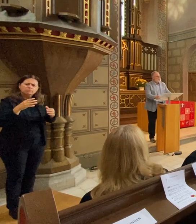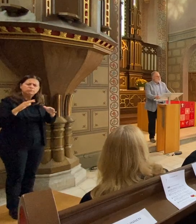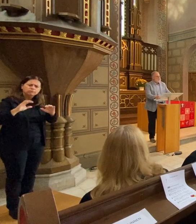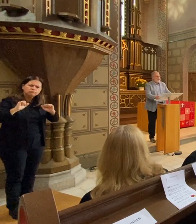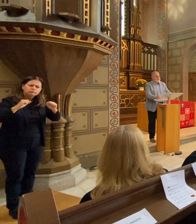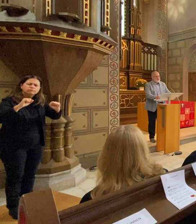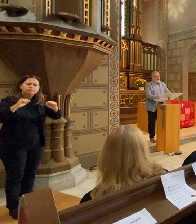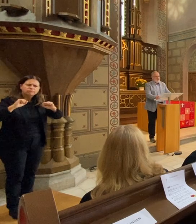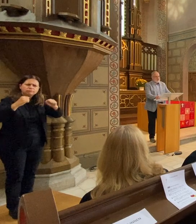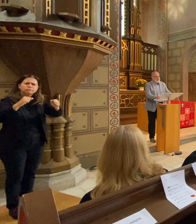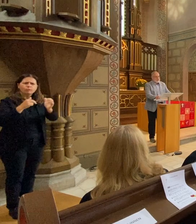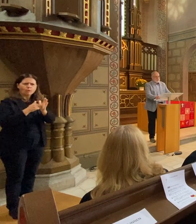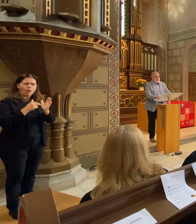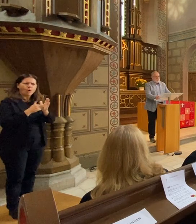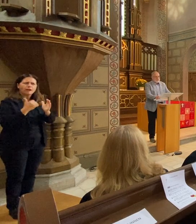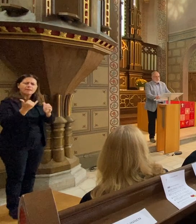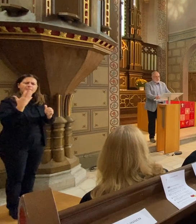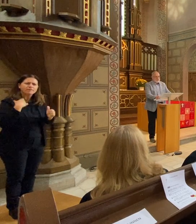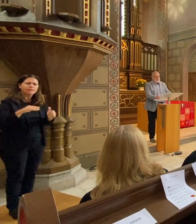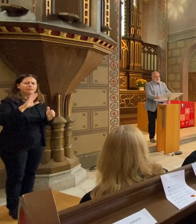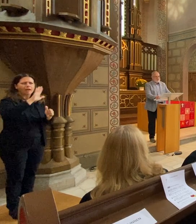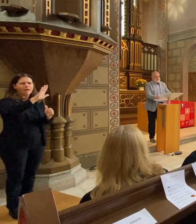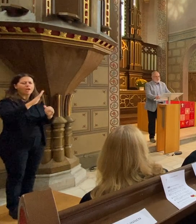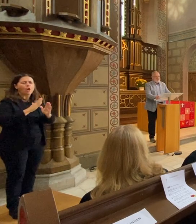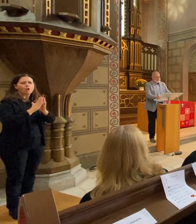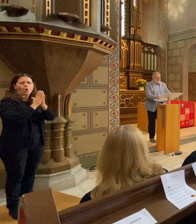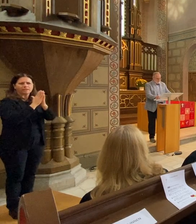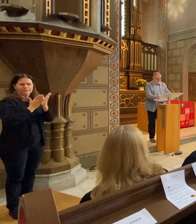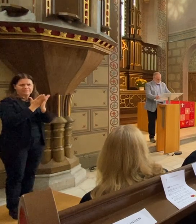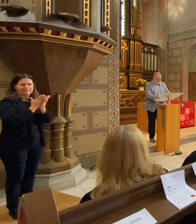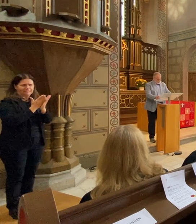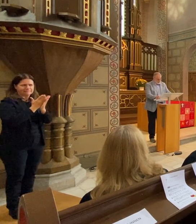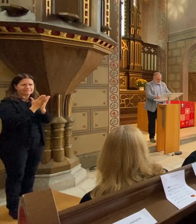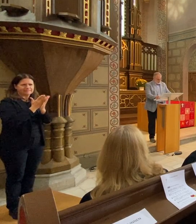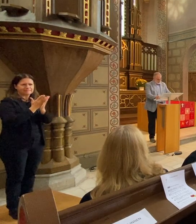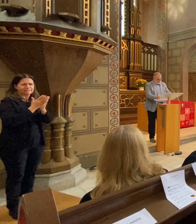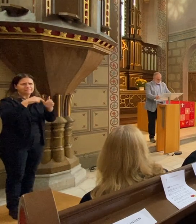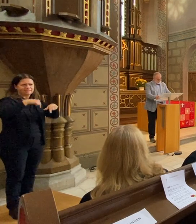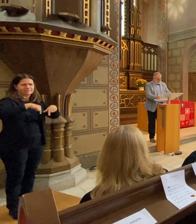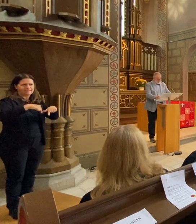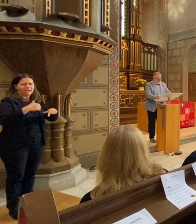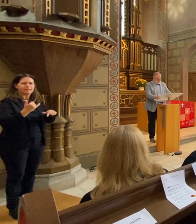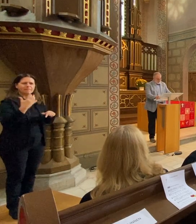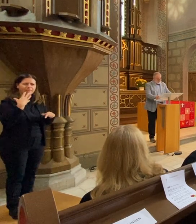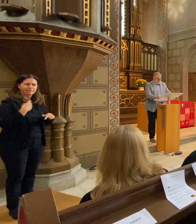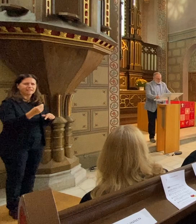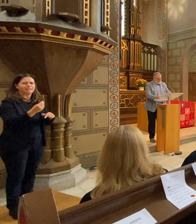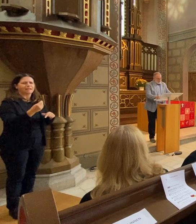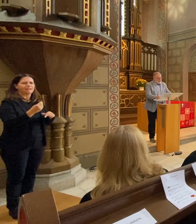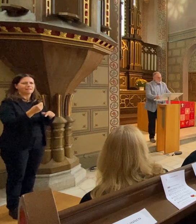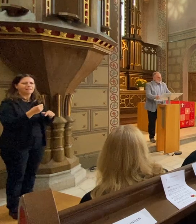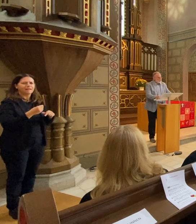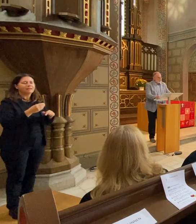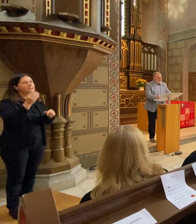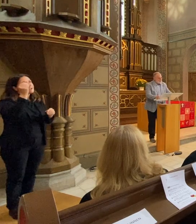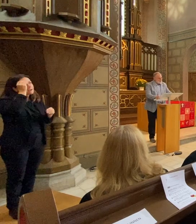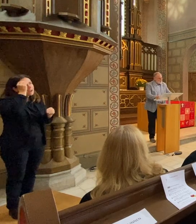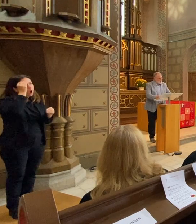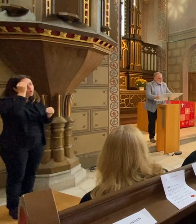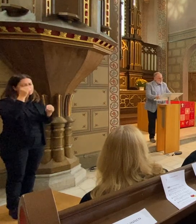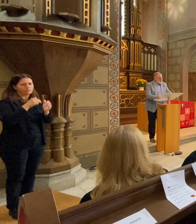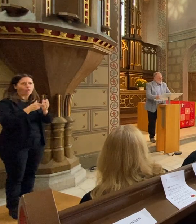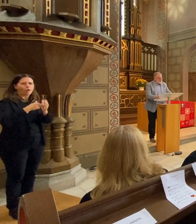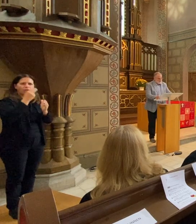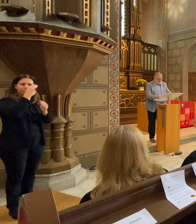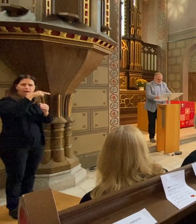und uns immer wieder mit euren Gottesdiensten hier den Glauben